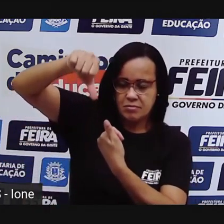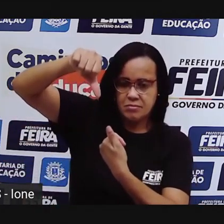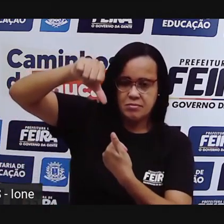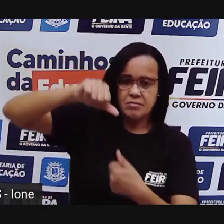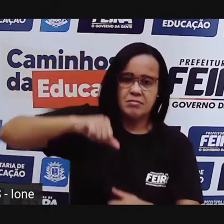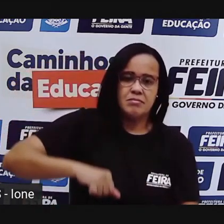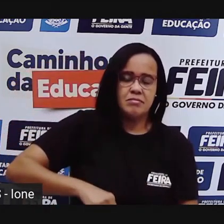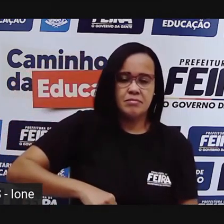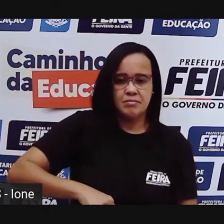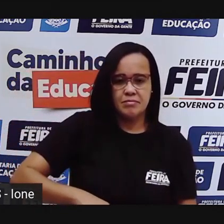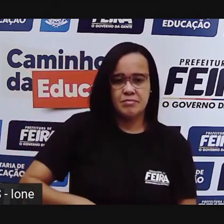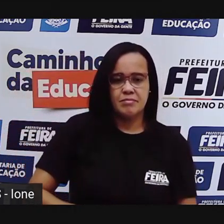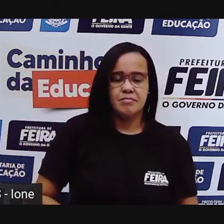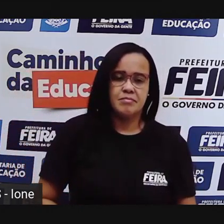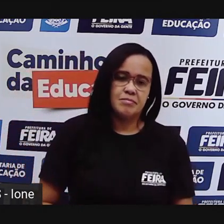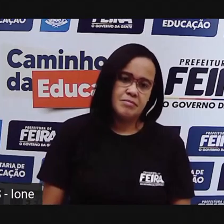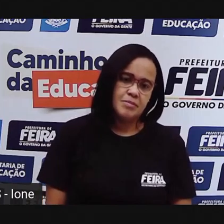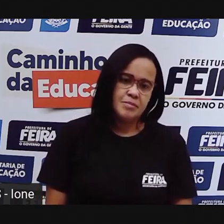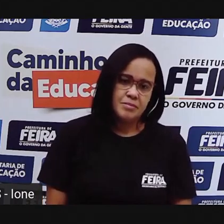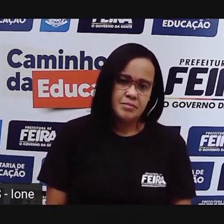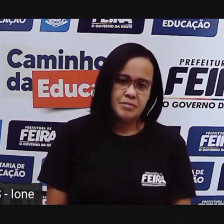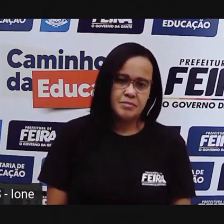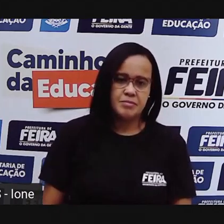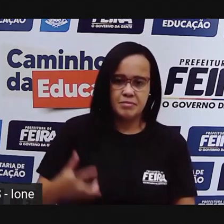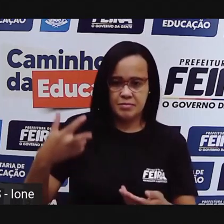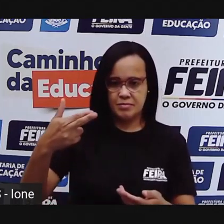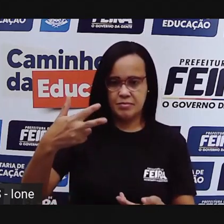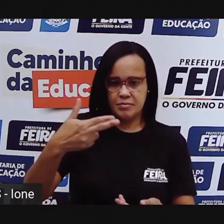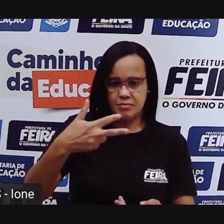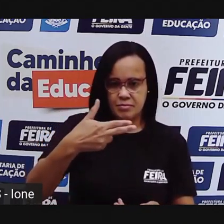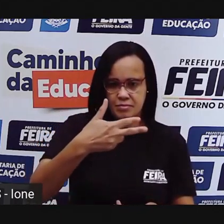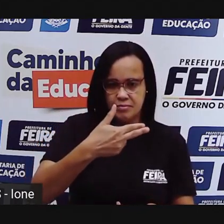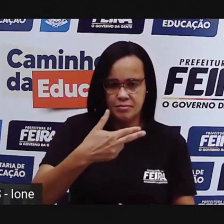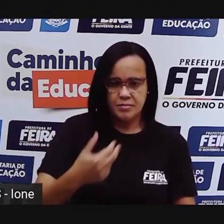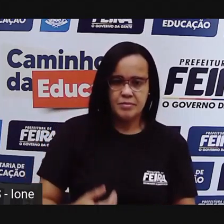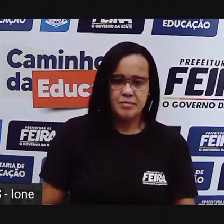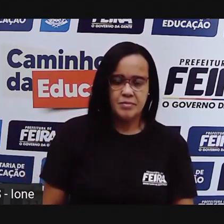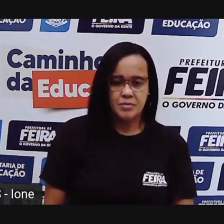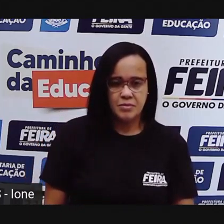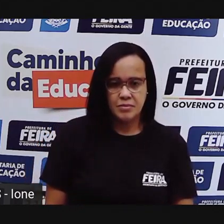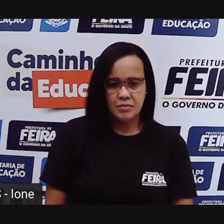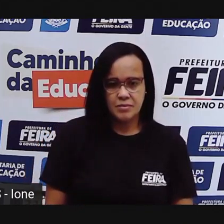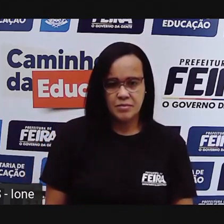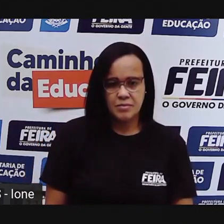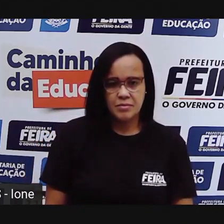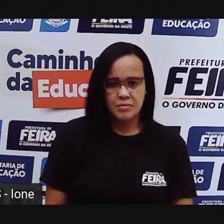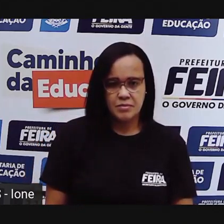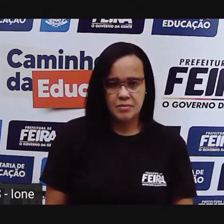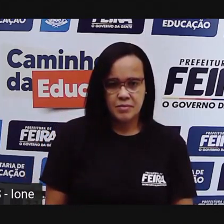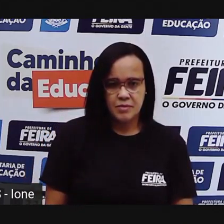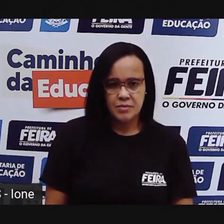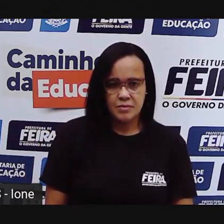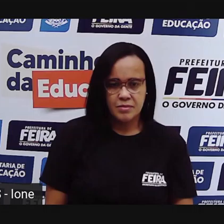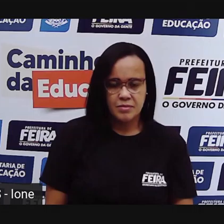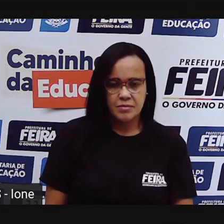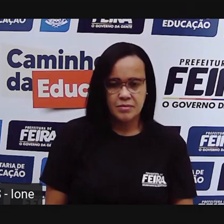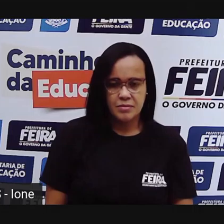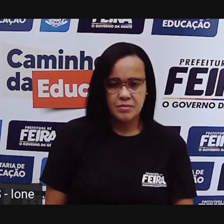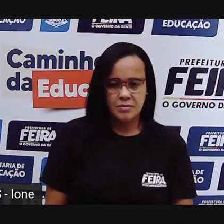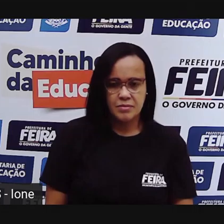Então, deixa eu cortar aqui logo a tira que eu vou precisar para começar a fixar bem